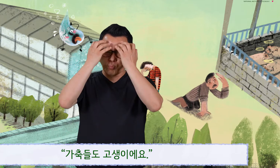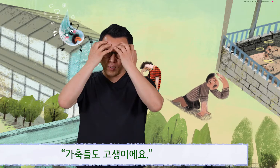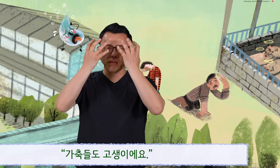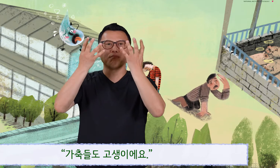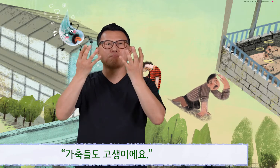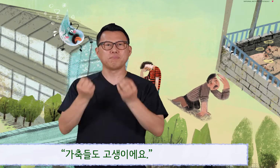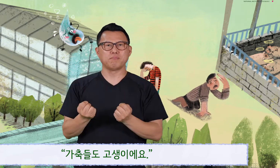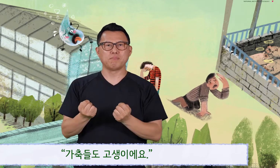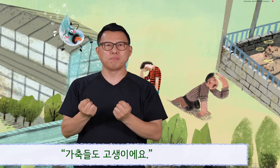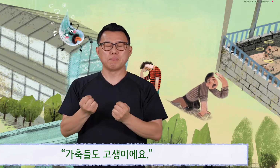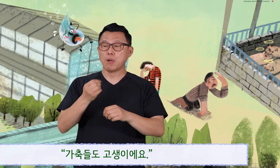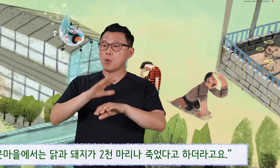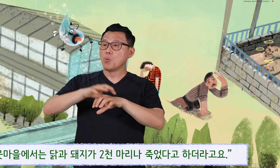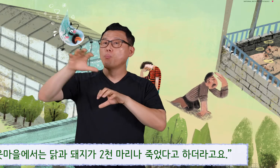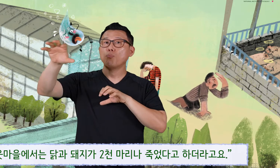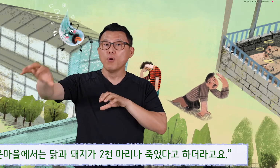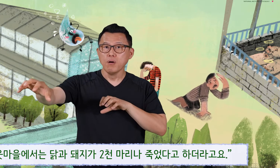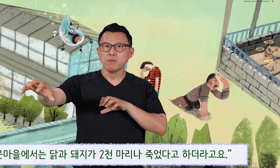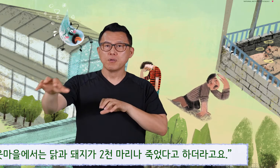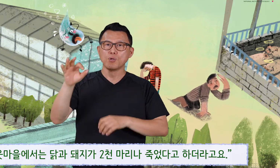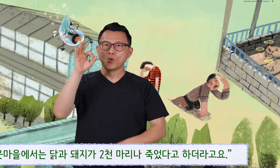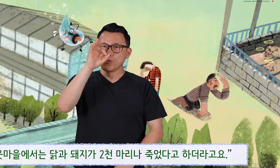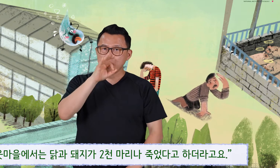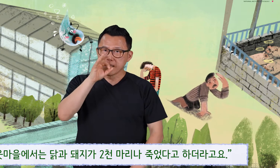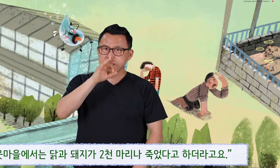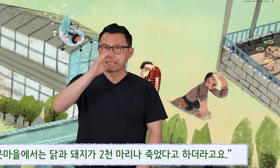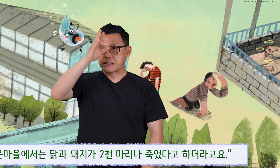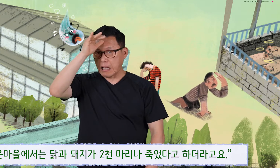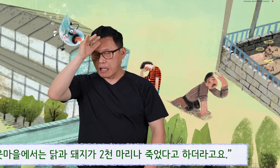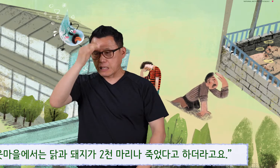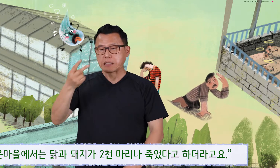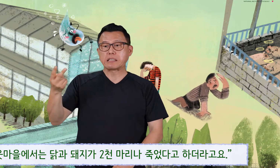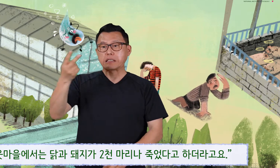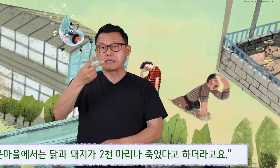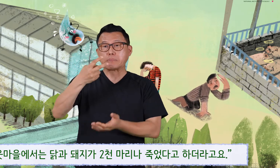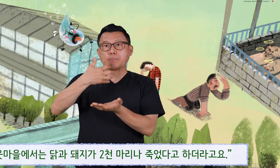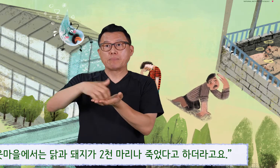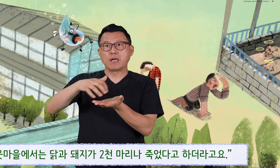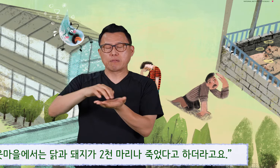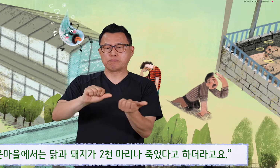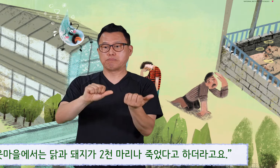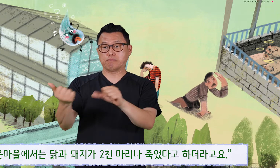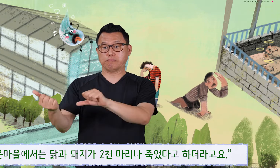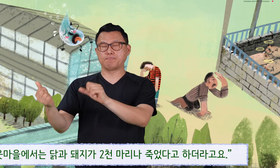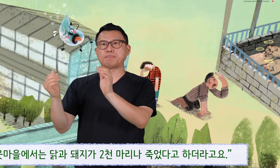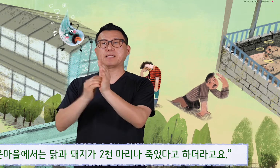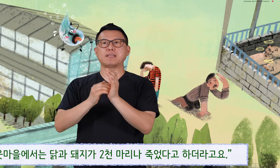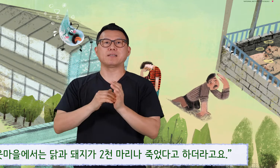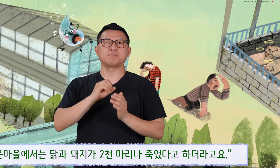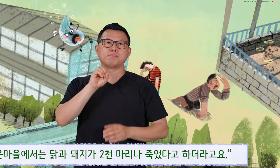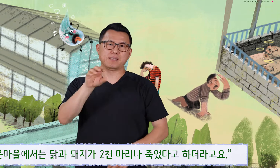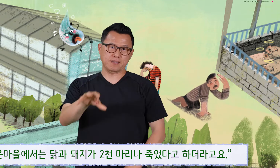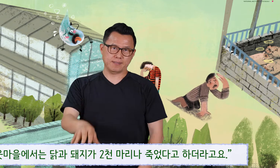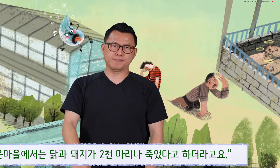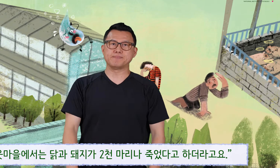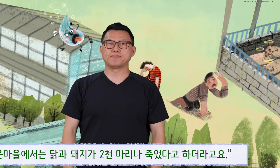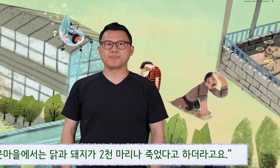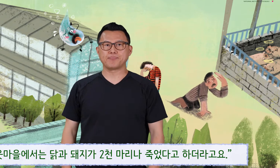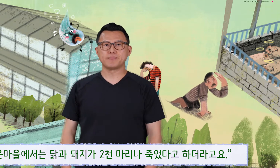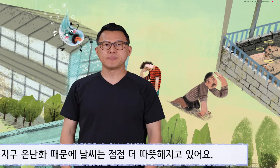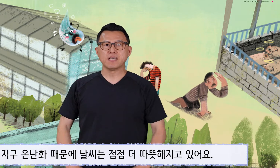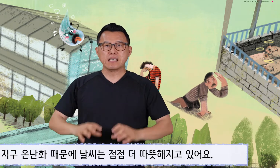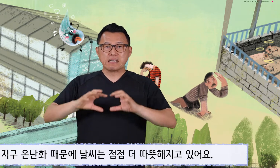가축들도 고생이에요. 이웃 마을에서는 닭과 돼지가 2,000마리나 죽었다고